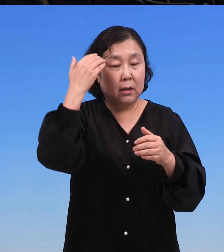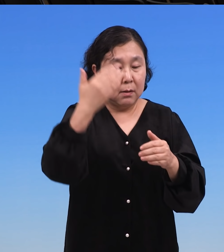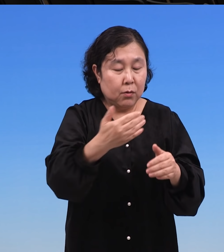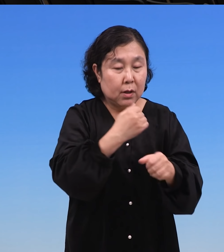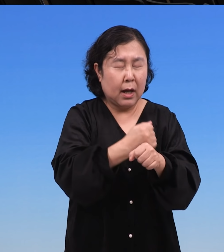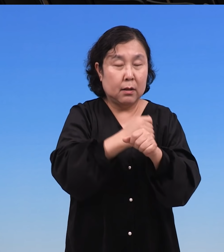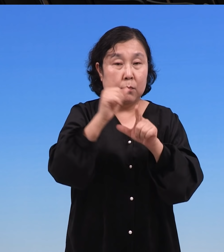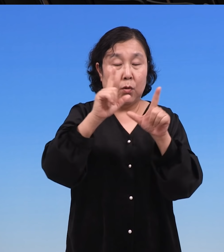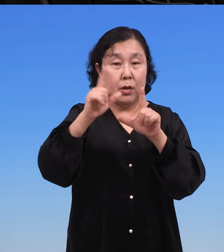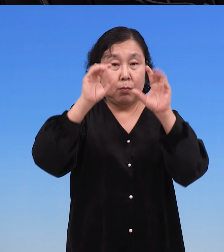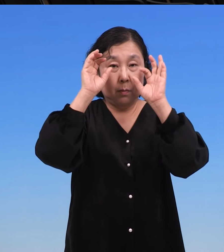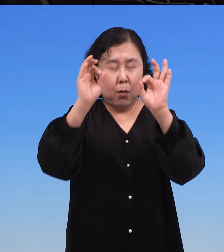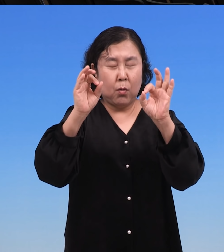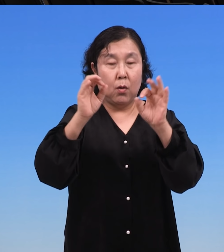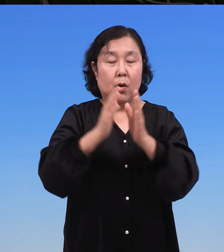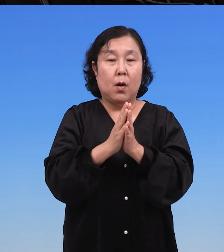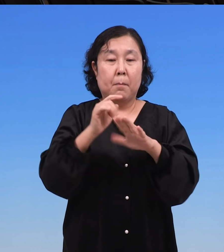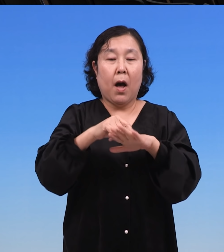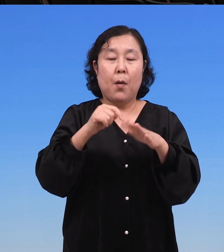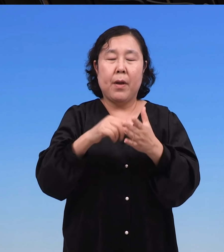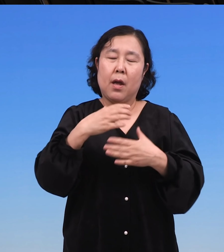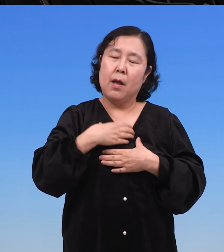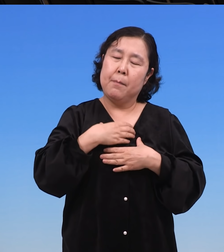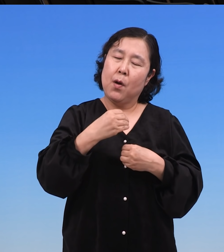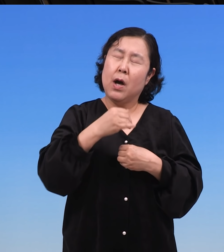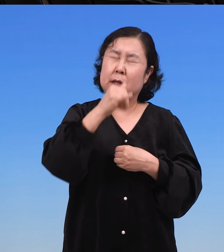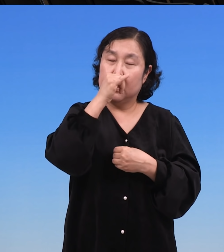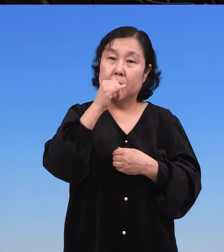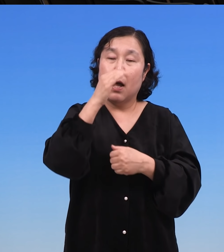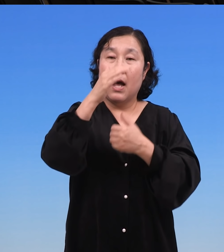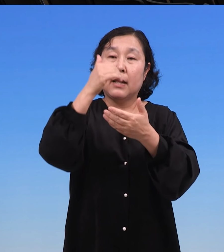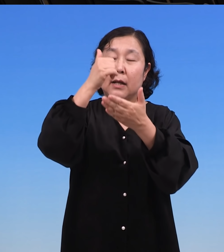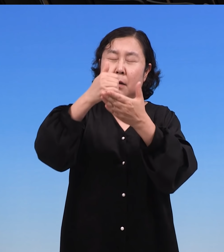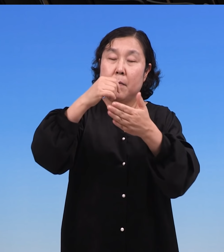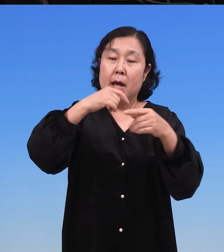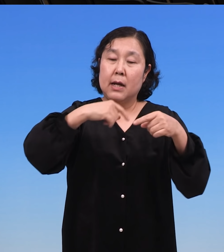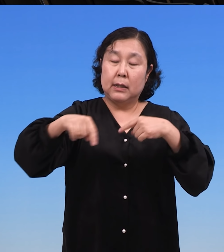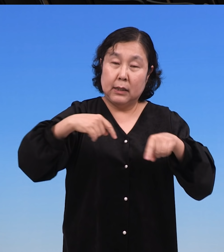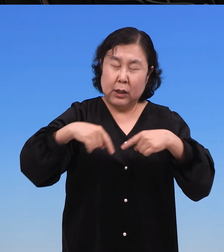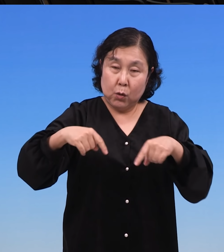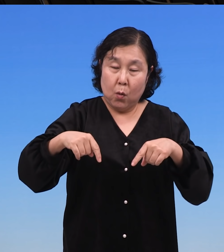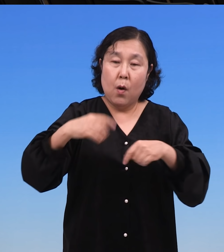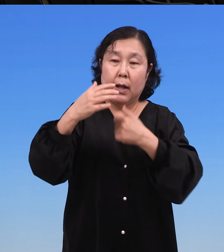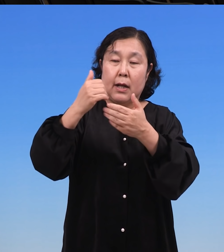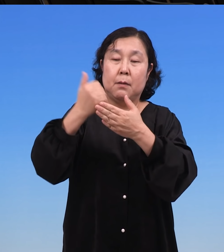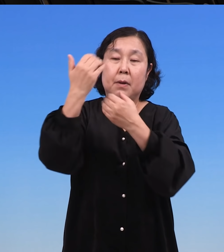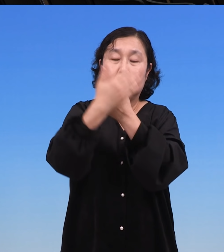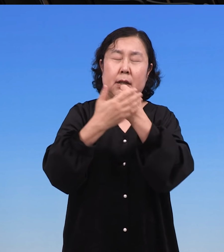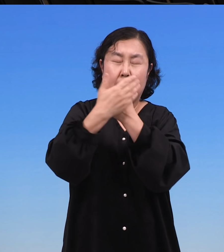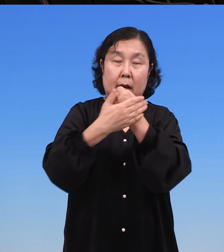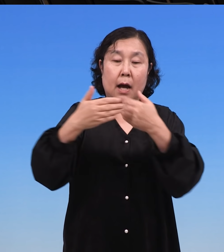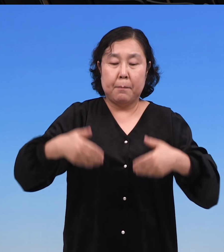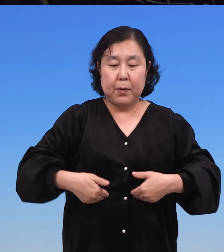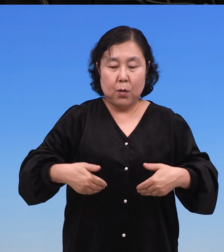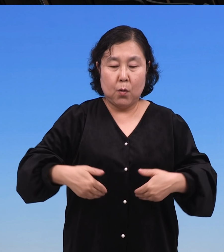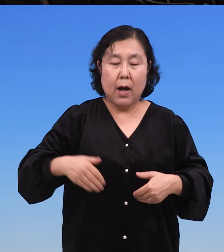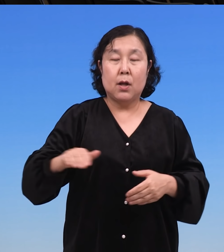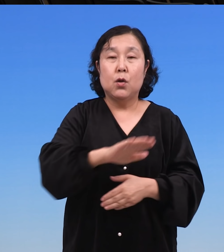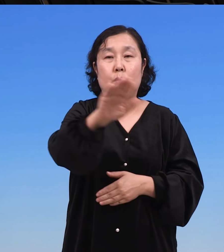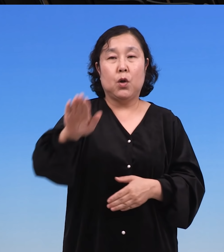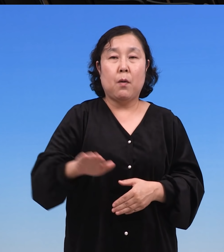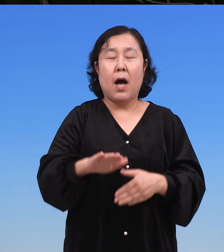세례 요한의 모습을 보면서 안도하는 게 뭡니까? 그도 하나님의 지도가 필요한, 하나님의 은혜가 필요한,